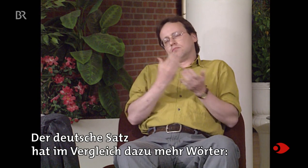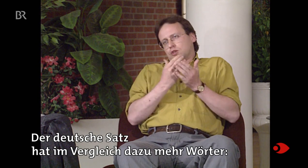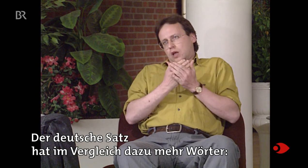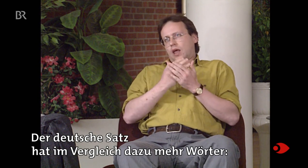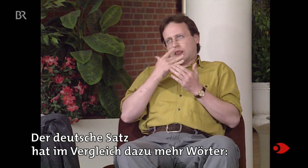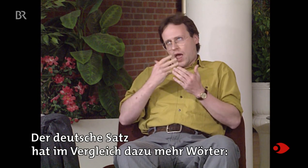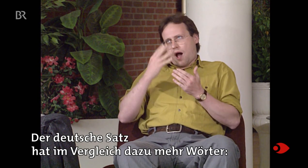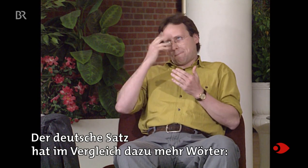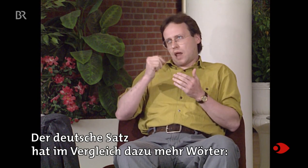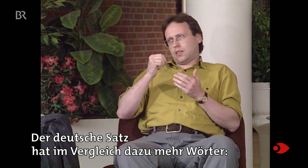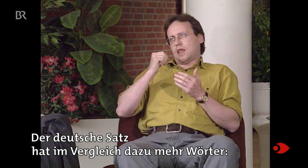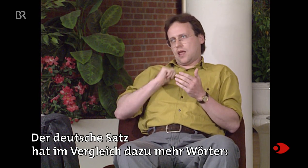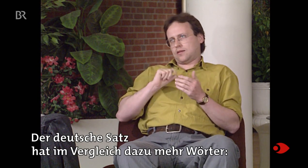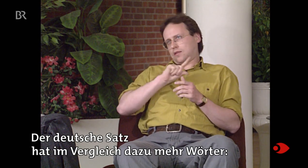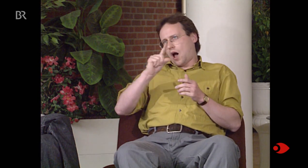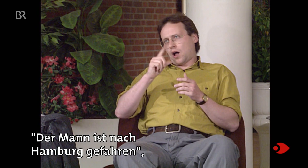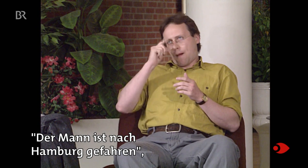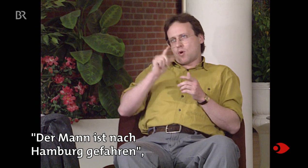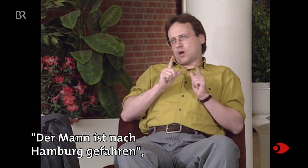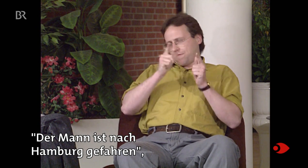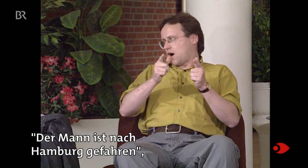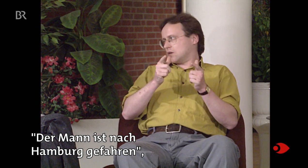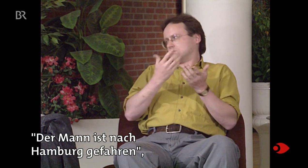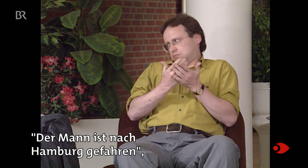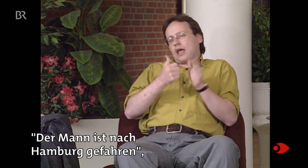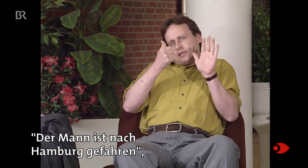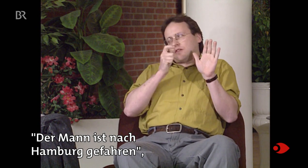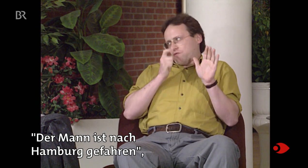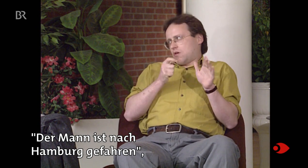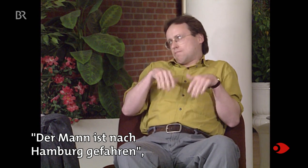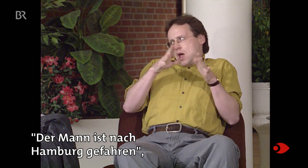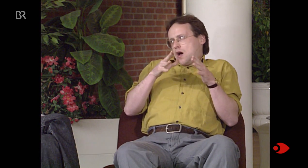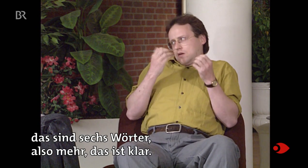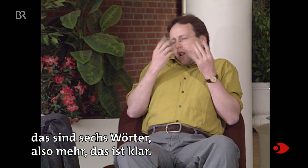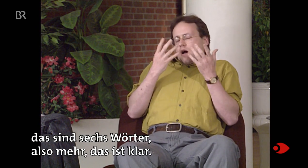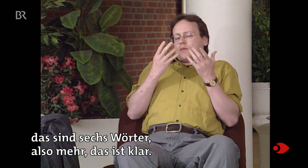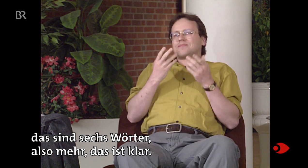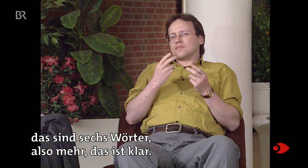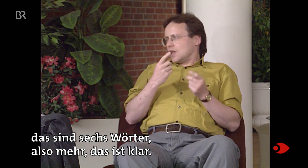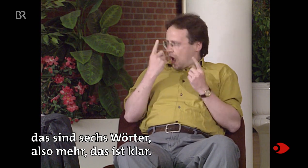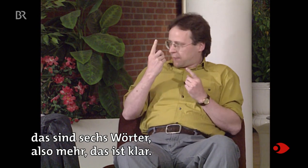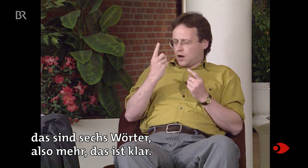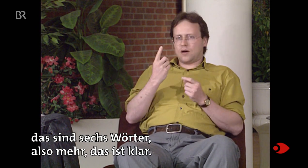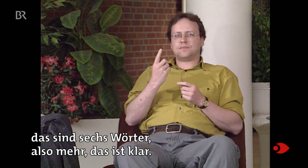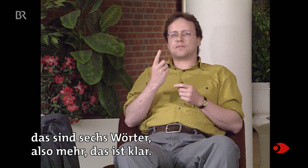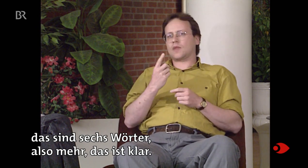im Vergleich dazu mehr Wörter. Der Mann ist nach Hamburg gefahren. Das sind sechs Wörter, also mehr. Das ist klar.